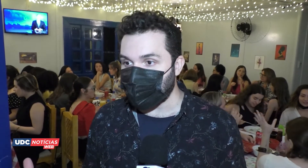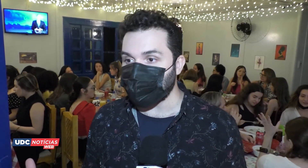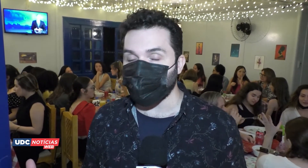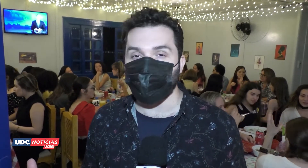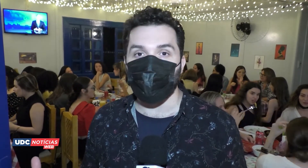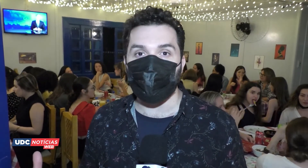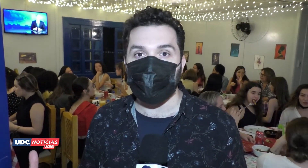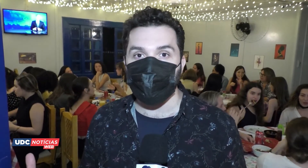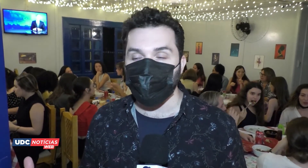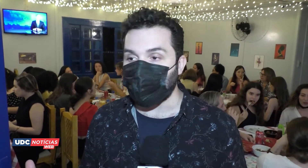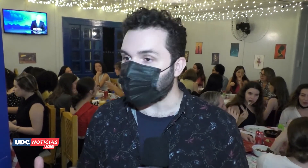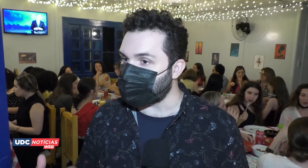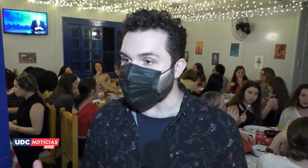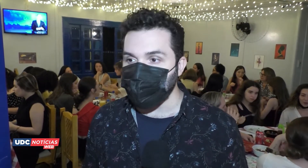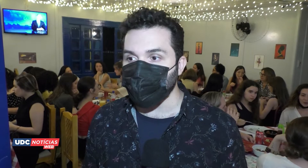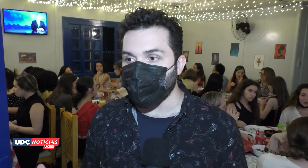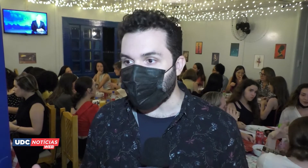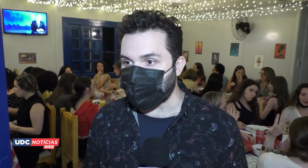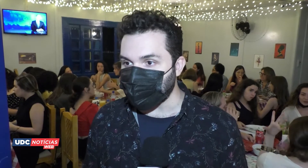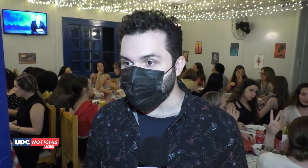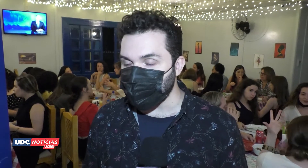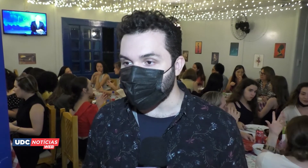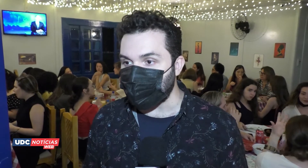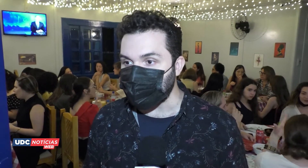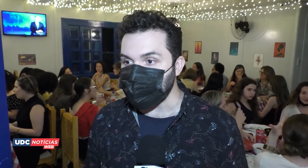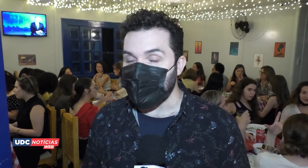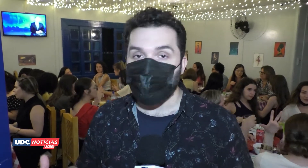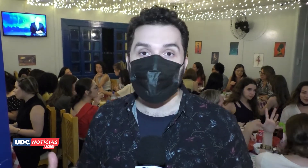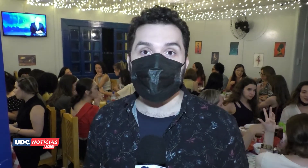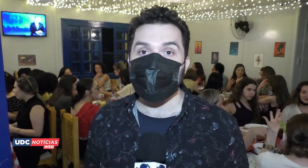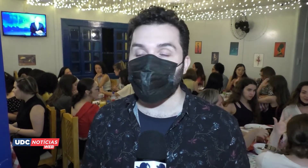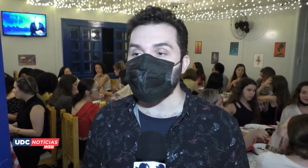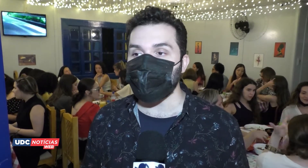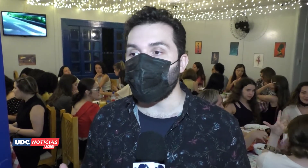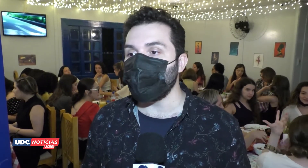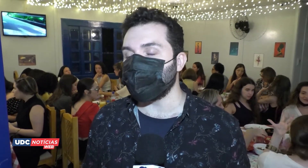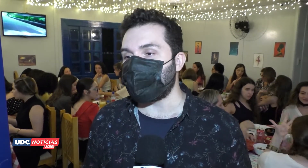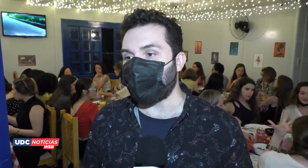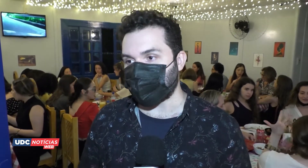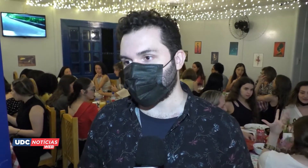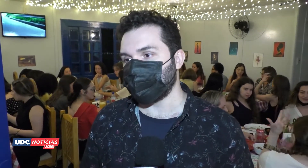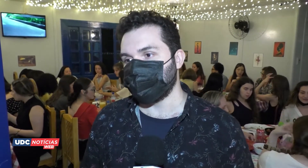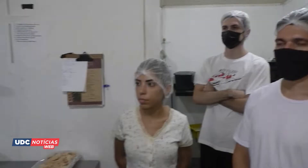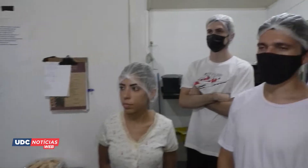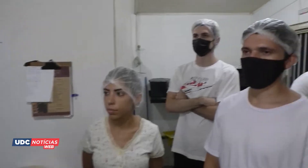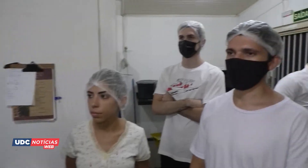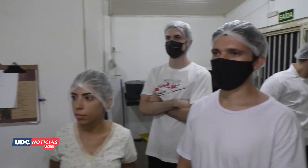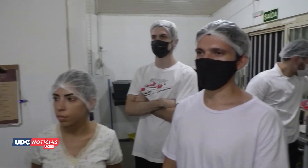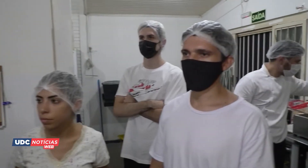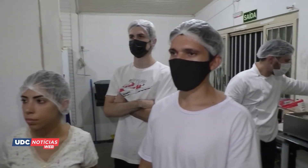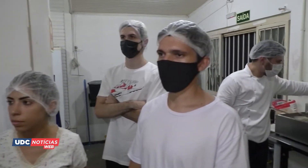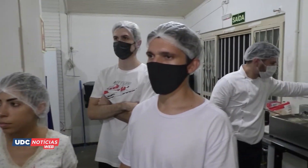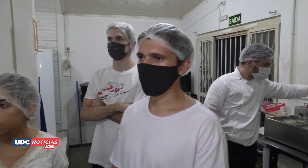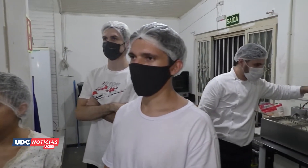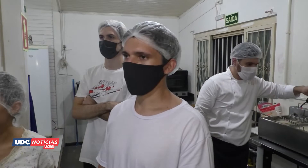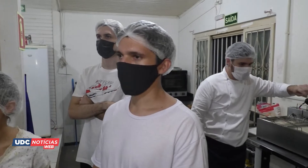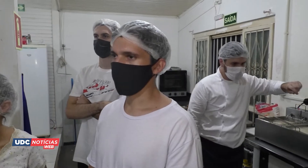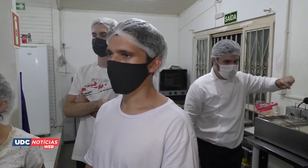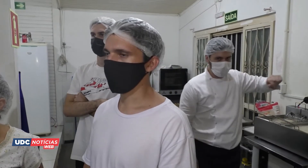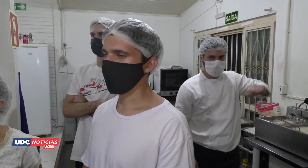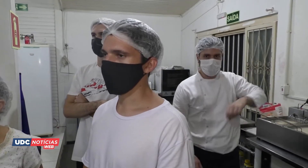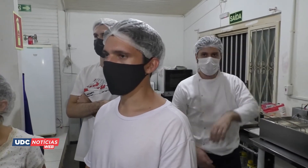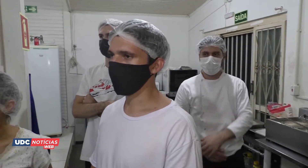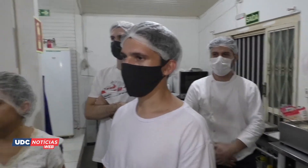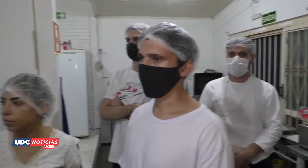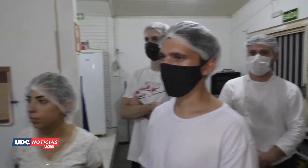diferentes, né? No contexto da matriz curricular e das disciplinas, mas que se aproximam muito na prática. Para o empresário e chefe de